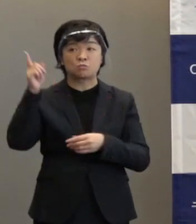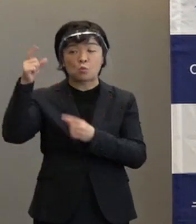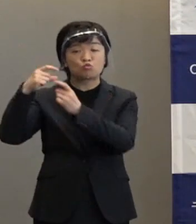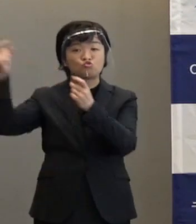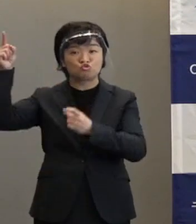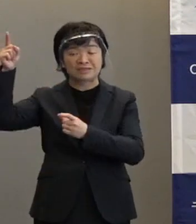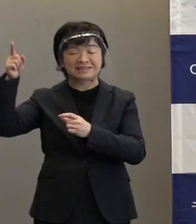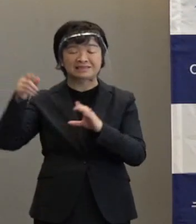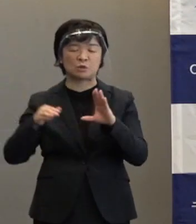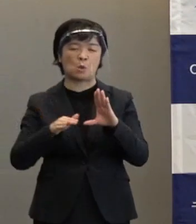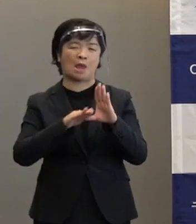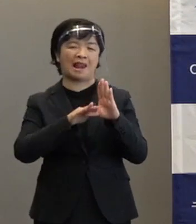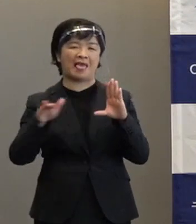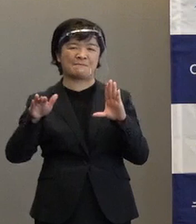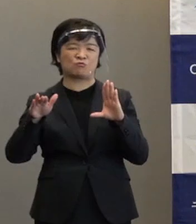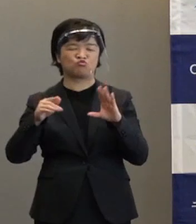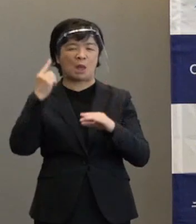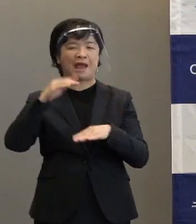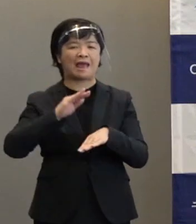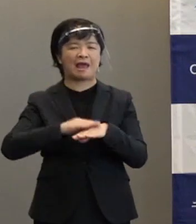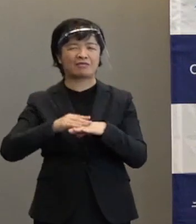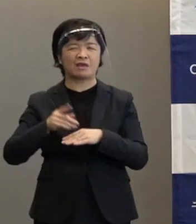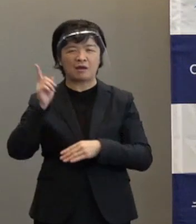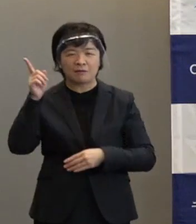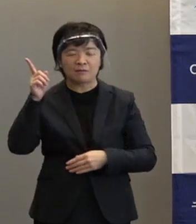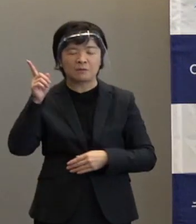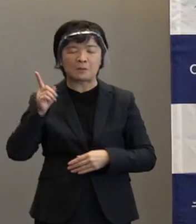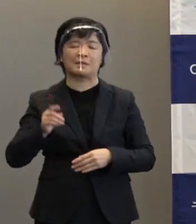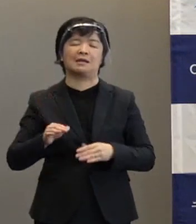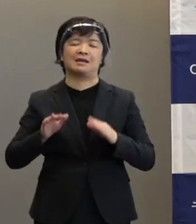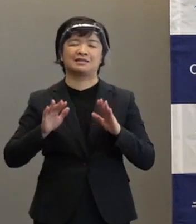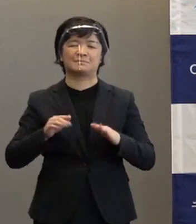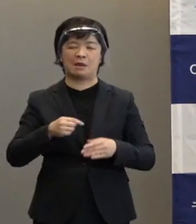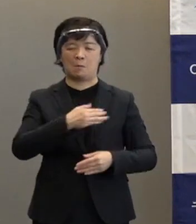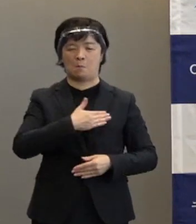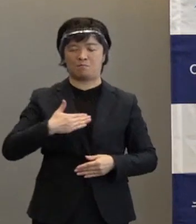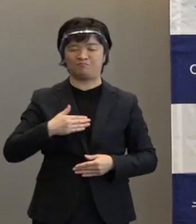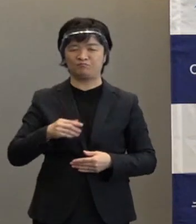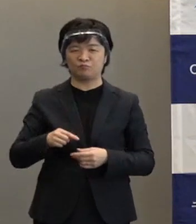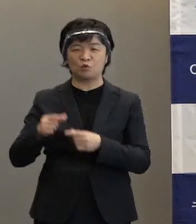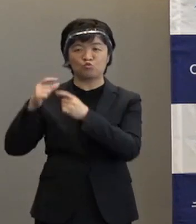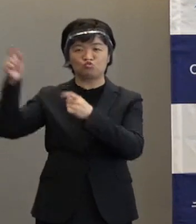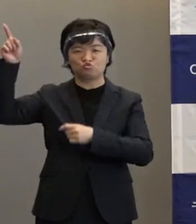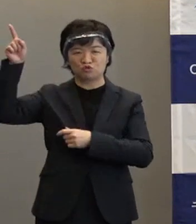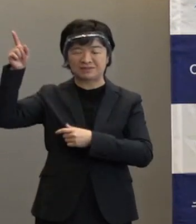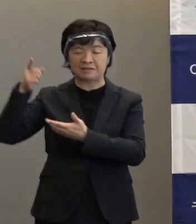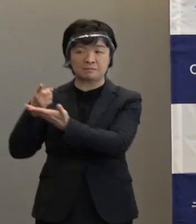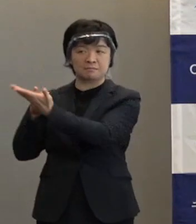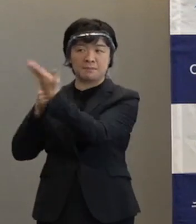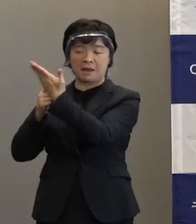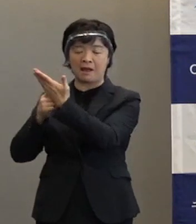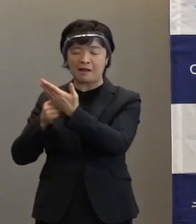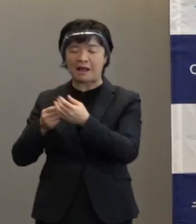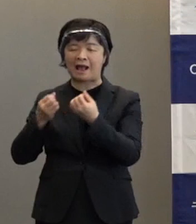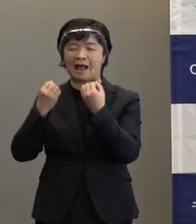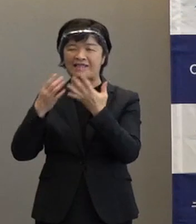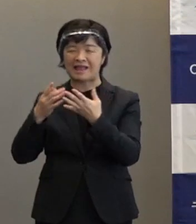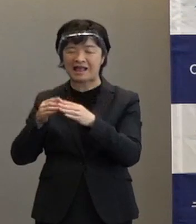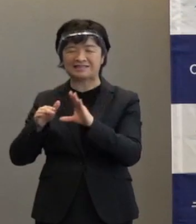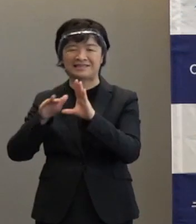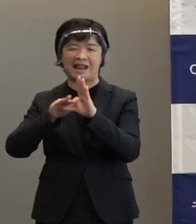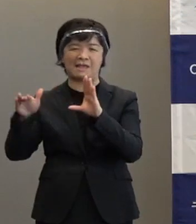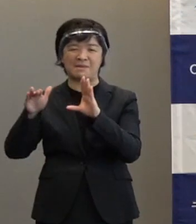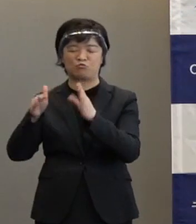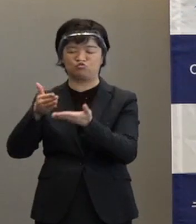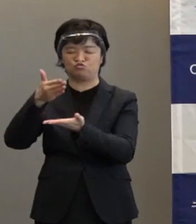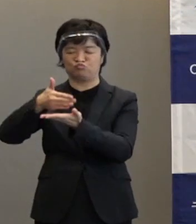ベルの考え方ですけれども、このあたりはですね、我々も今国からですね、あのの示された新たなレベル分類への対応について